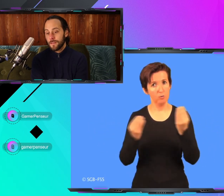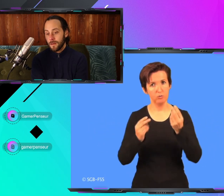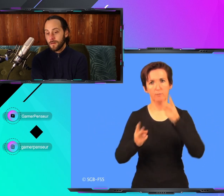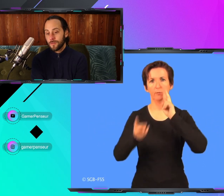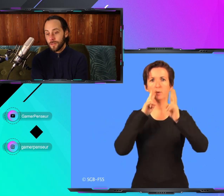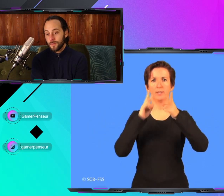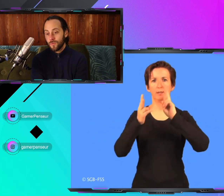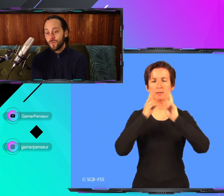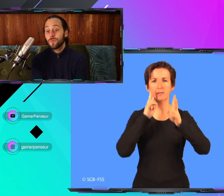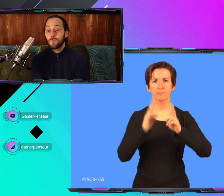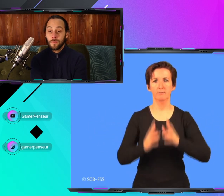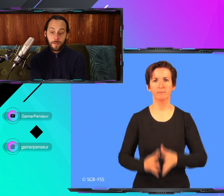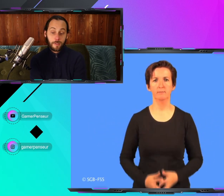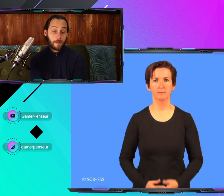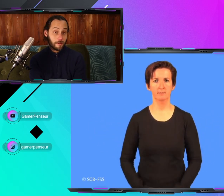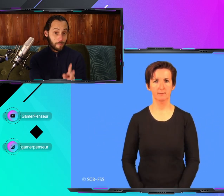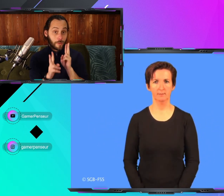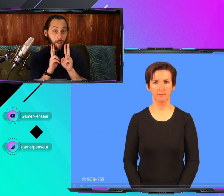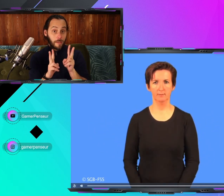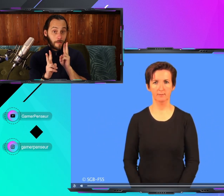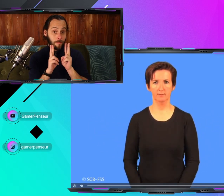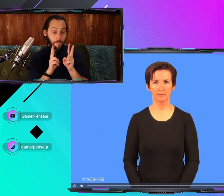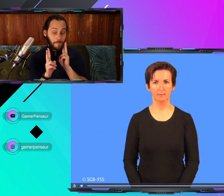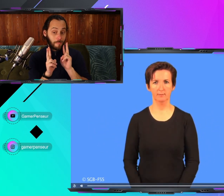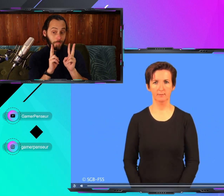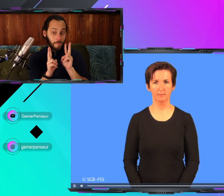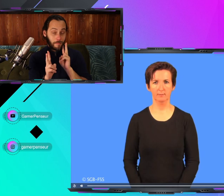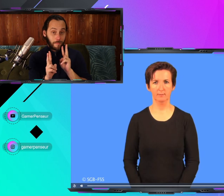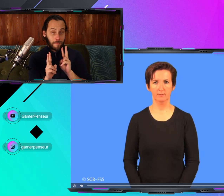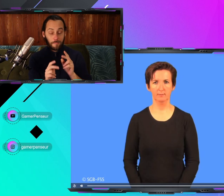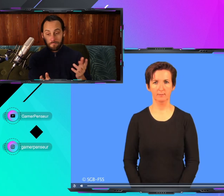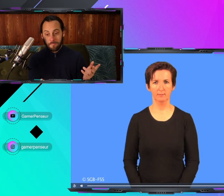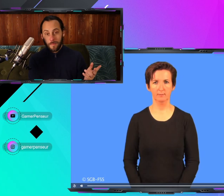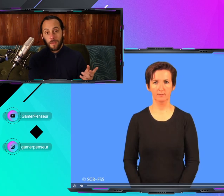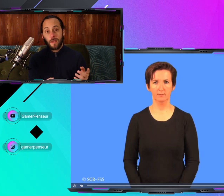Ah, Villa, ok. Ou, ok, alors, Bretagne.